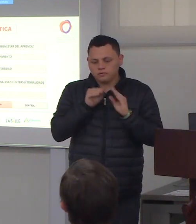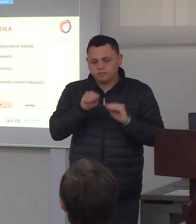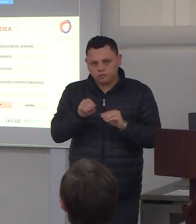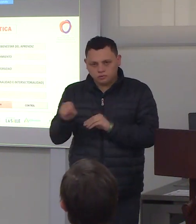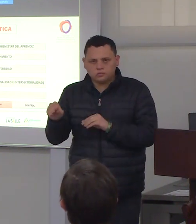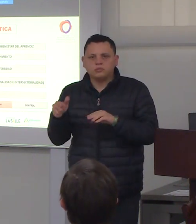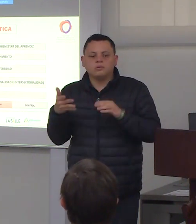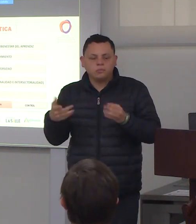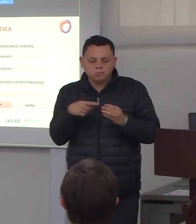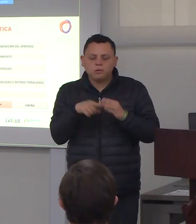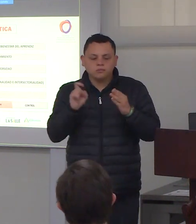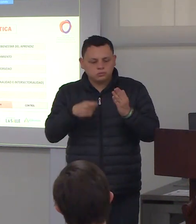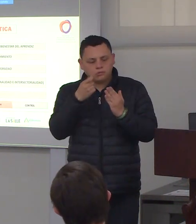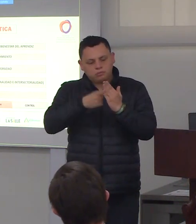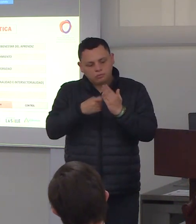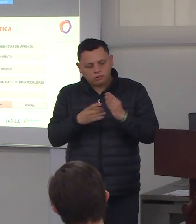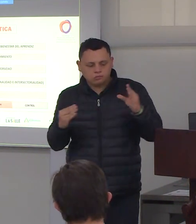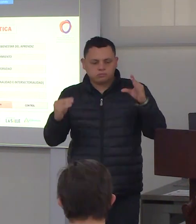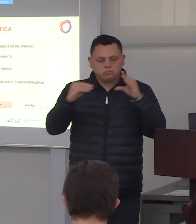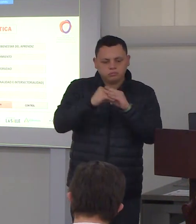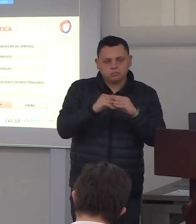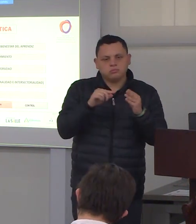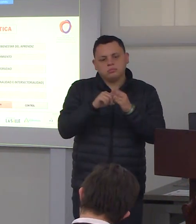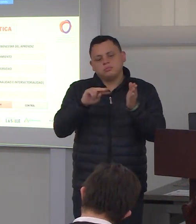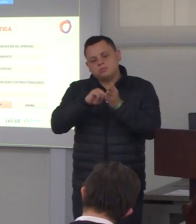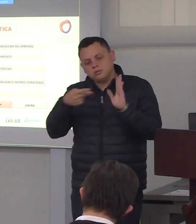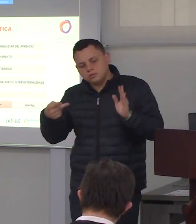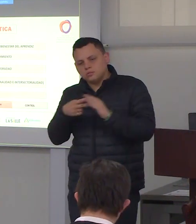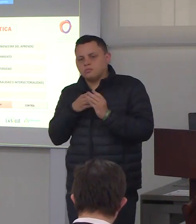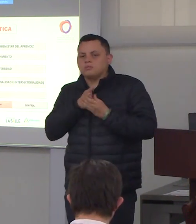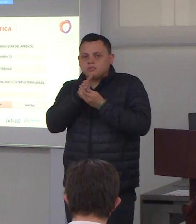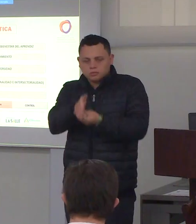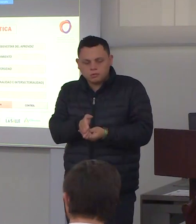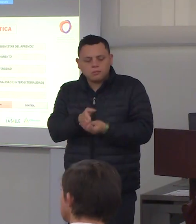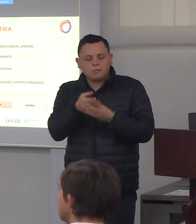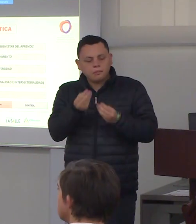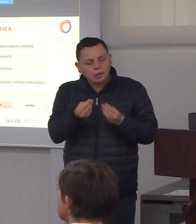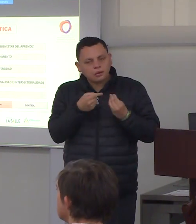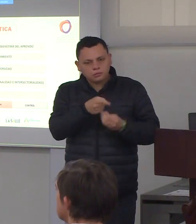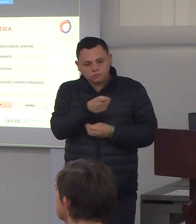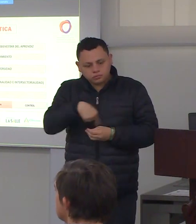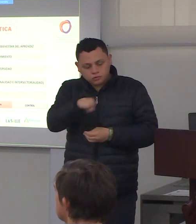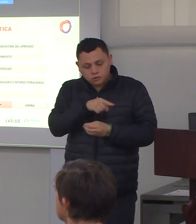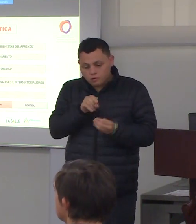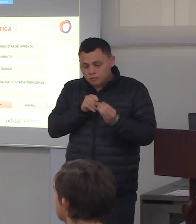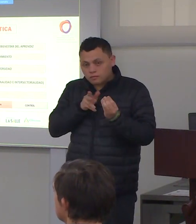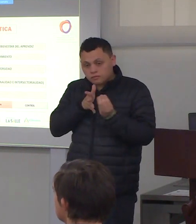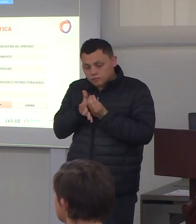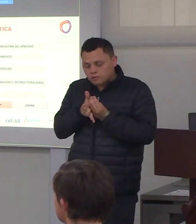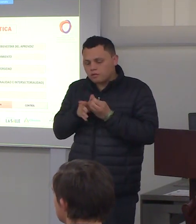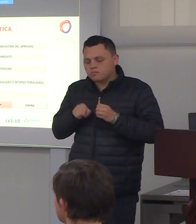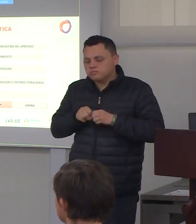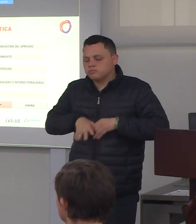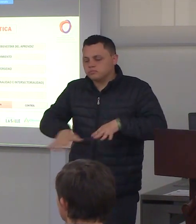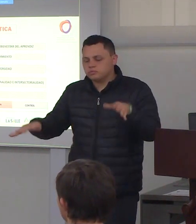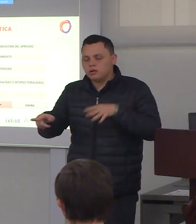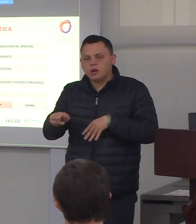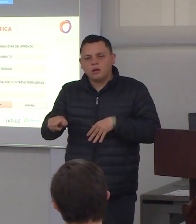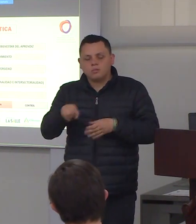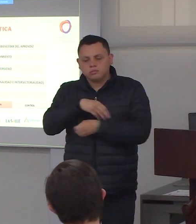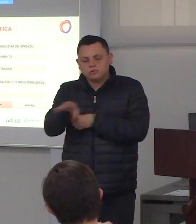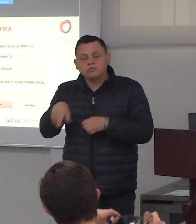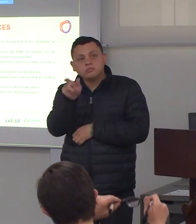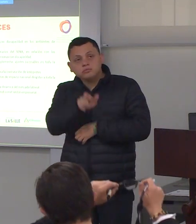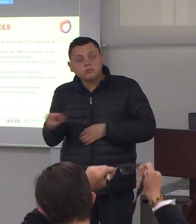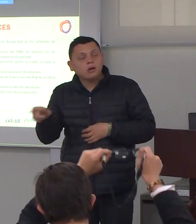donde se generan ajustes técnicos, metodológicos, a fin de que realmente la información sea accesible para la población.